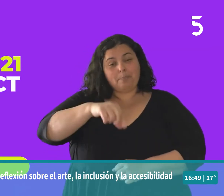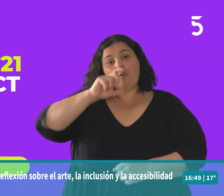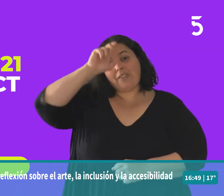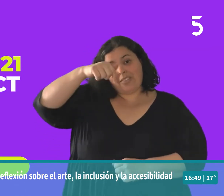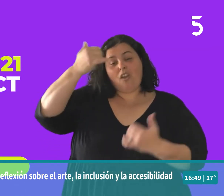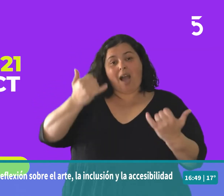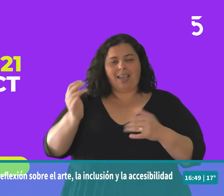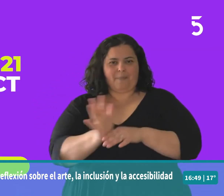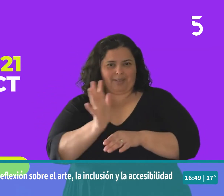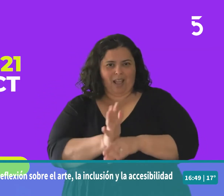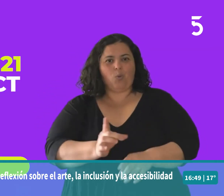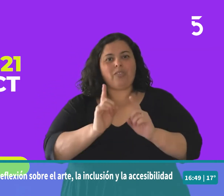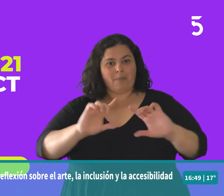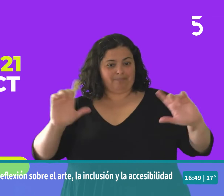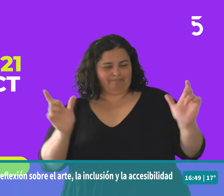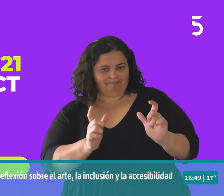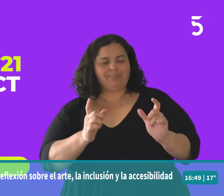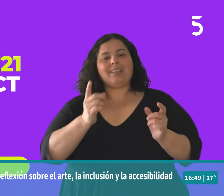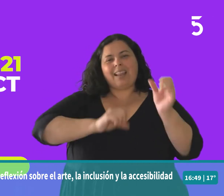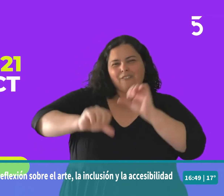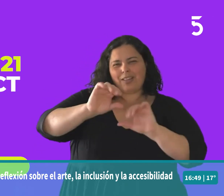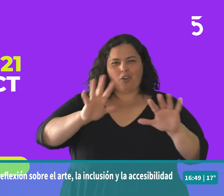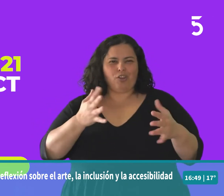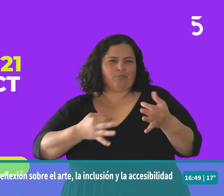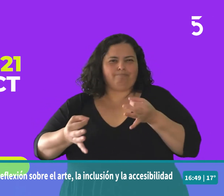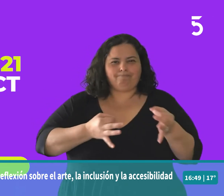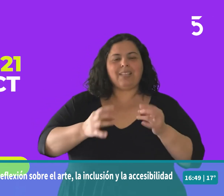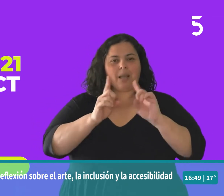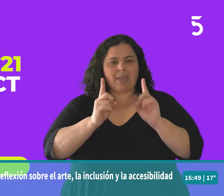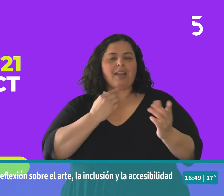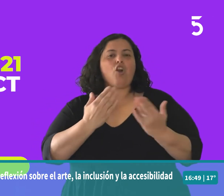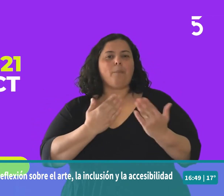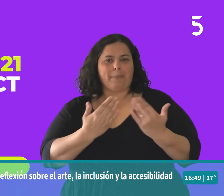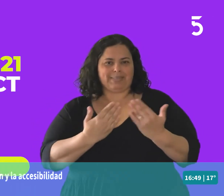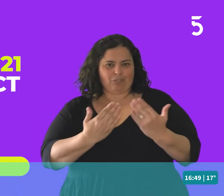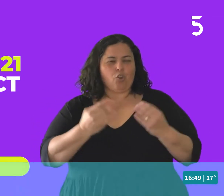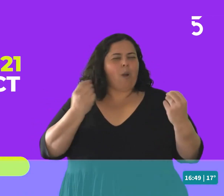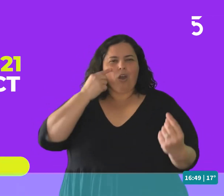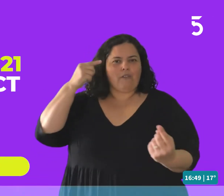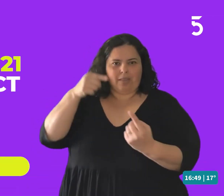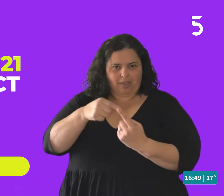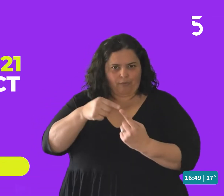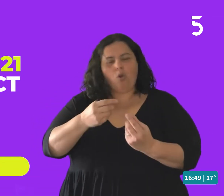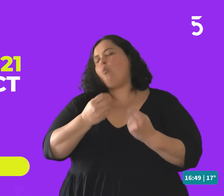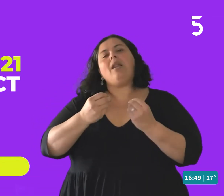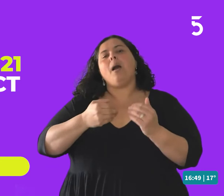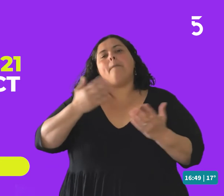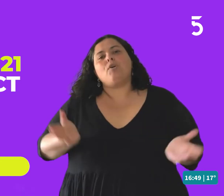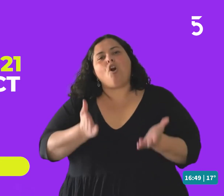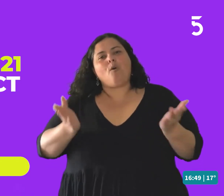de este conversatorio es justamente que estos proyectos nos puedan compartir su experiencia, pero también invitar al público a